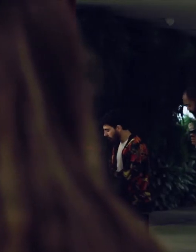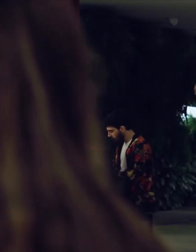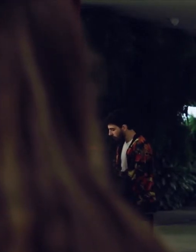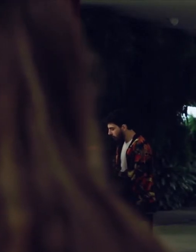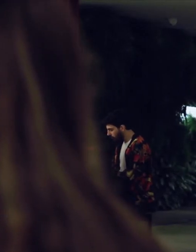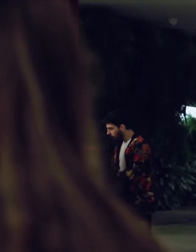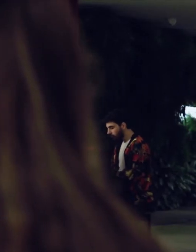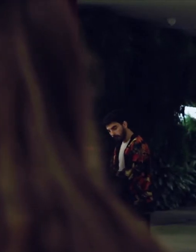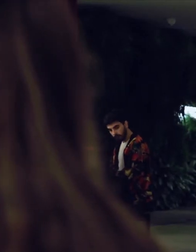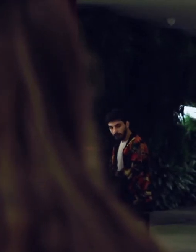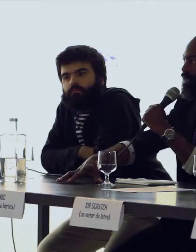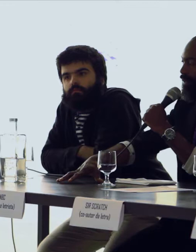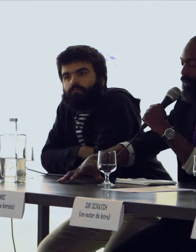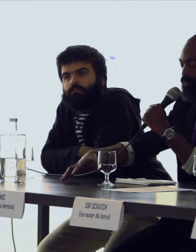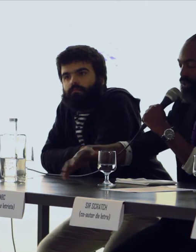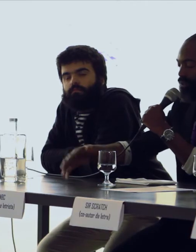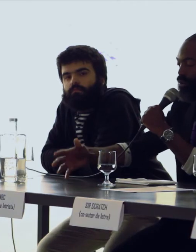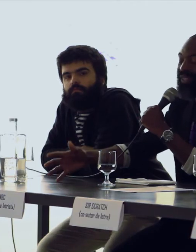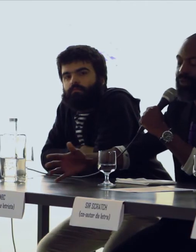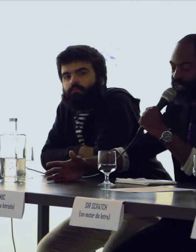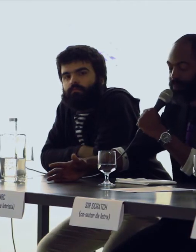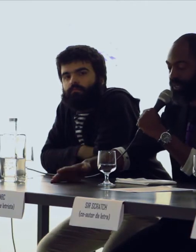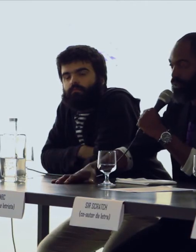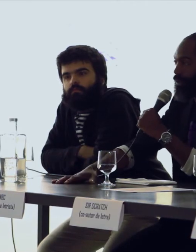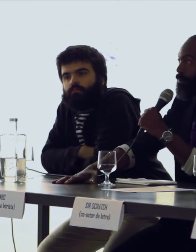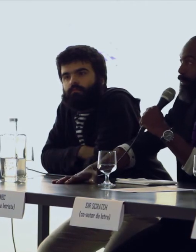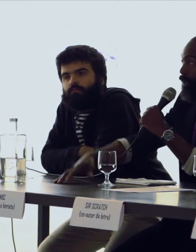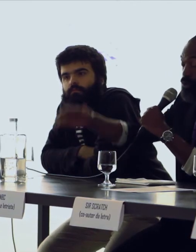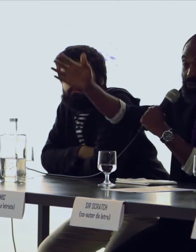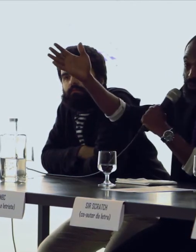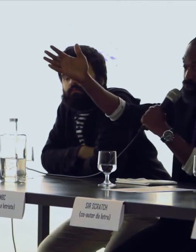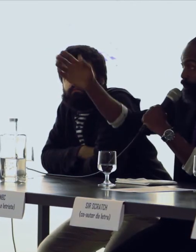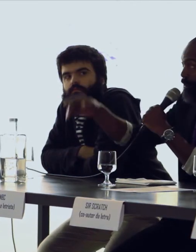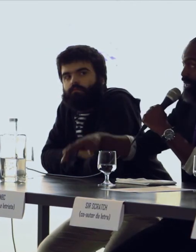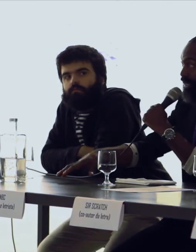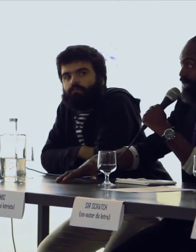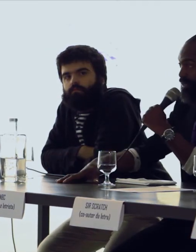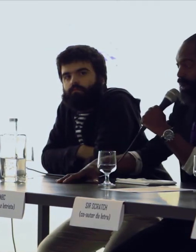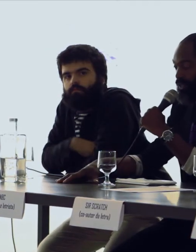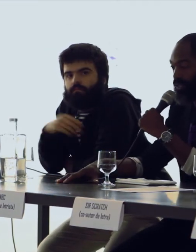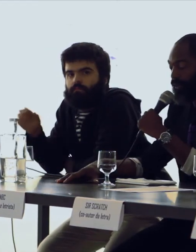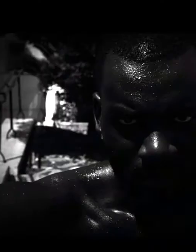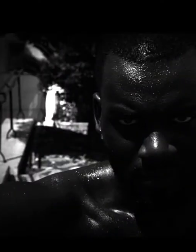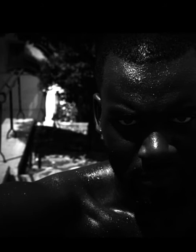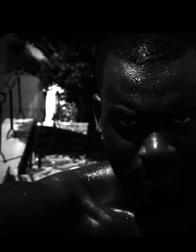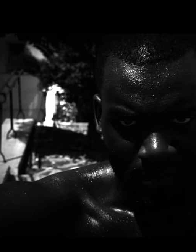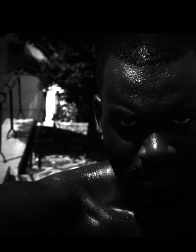normalmente as crianças não têm muita consciência do que é estar preso. Só os adultos, como aparecem ali nas imagens.